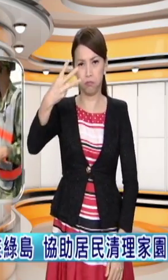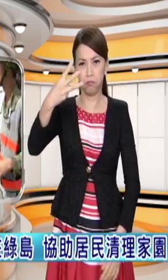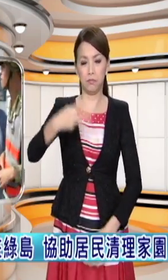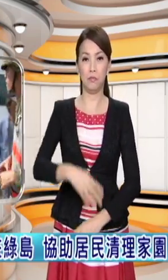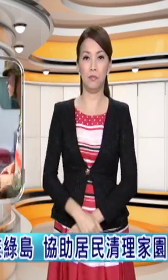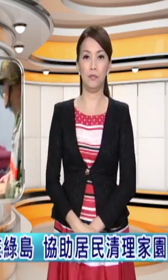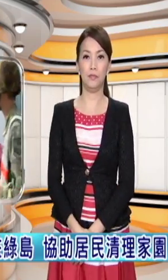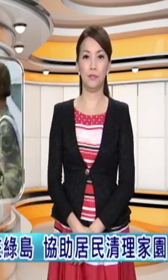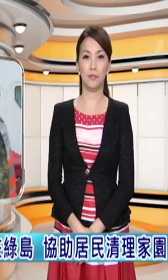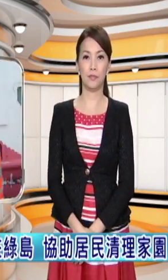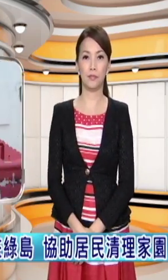灾后复原。